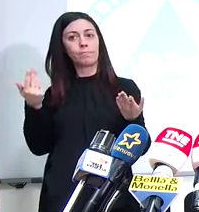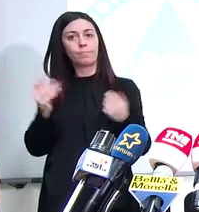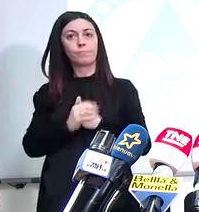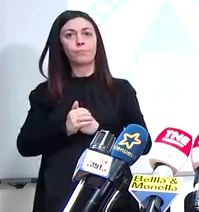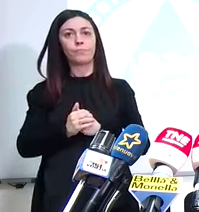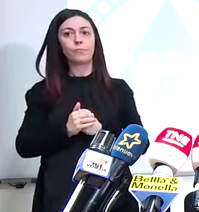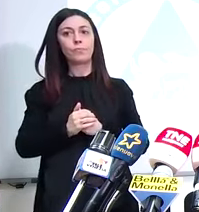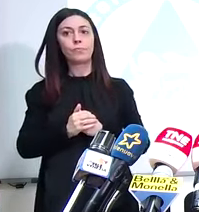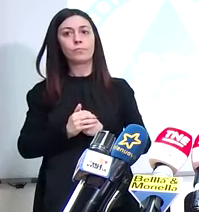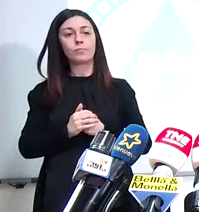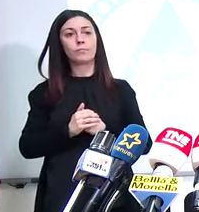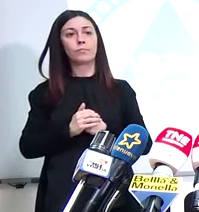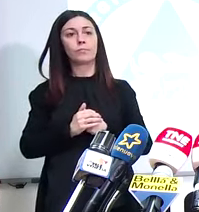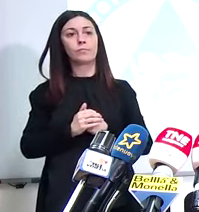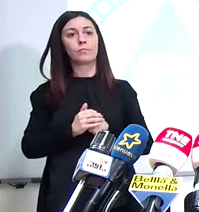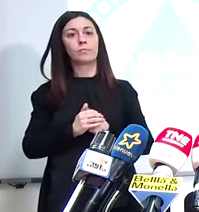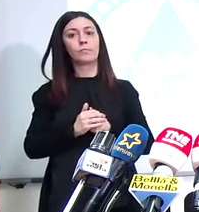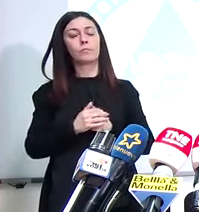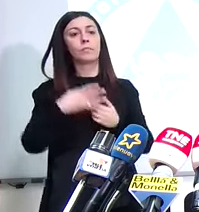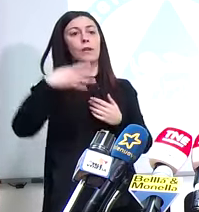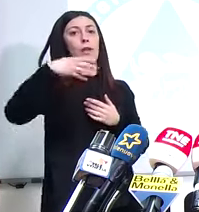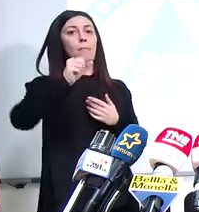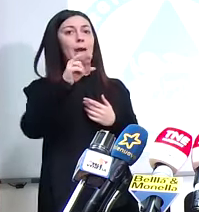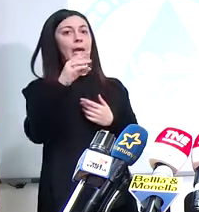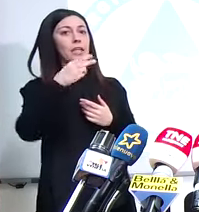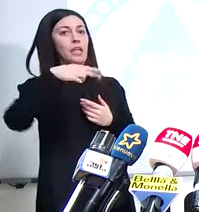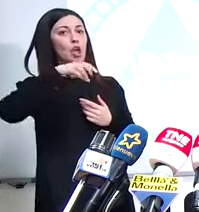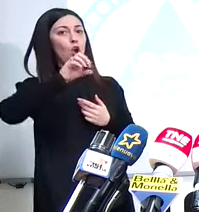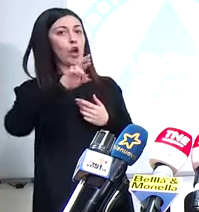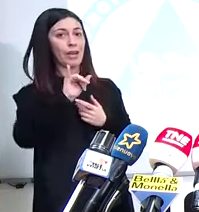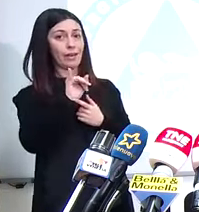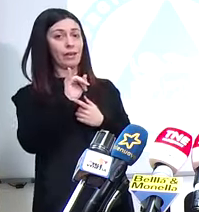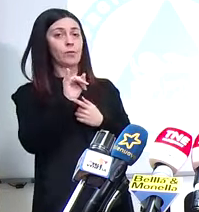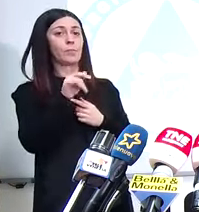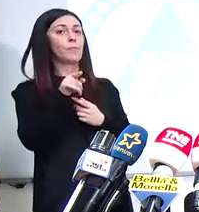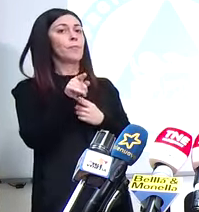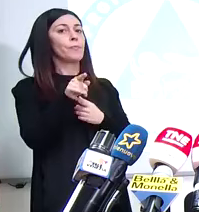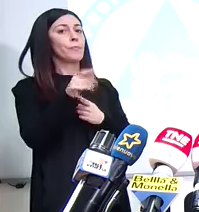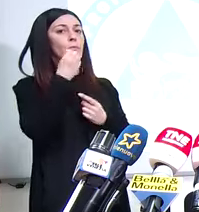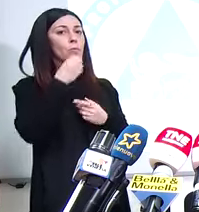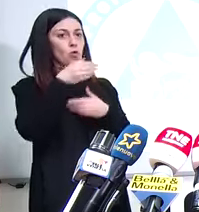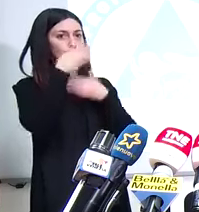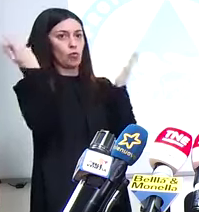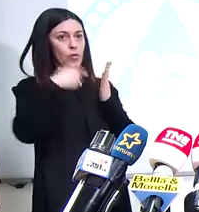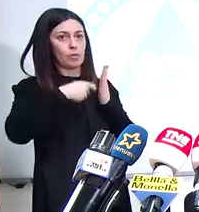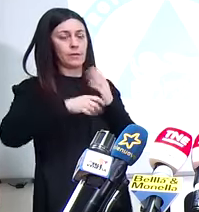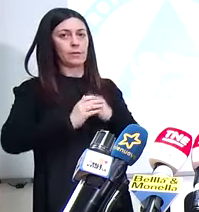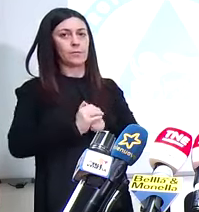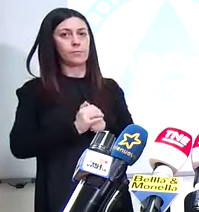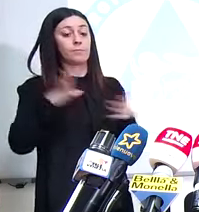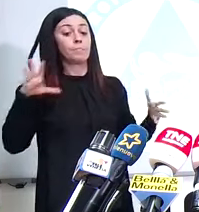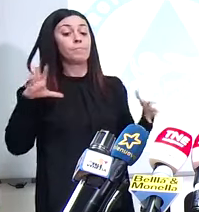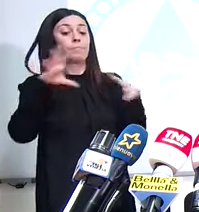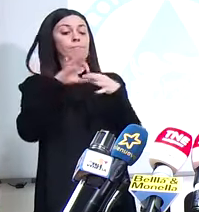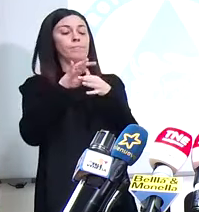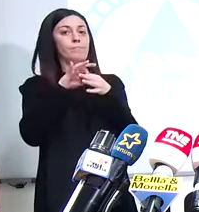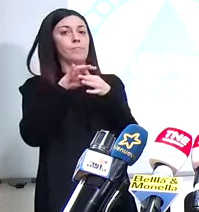marchiori media nordest si buongiorno prigione mi riallaccio un attimo la riapertura dei confini